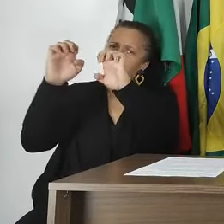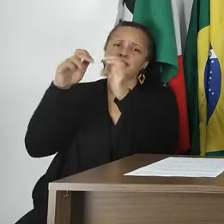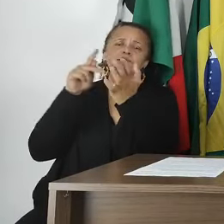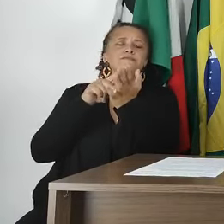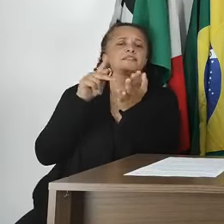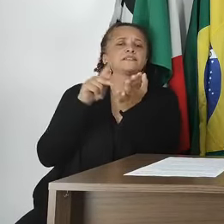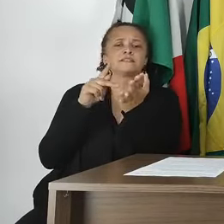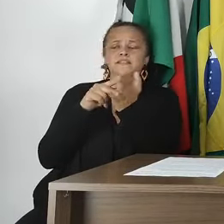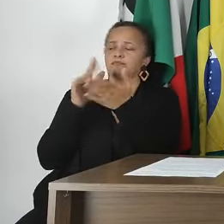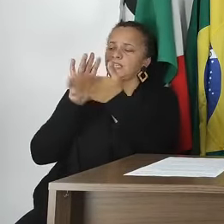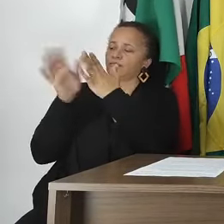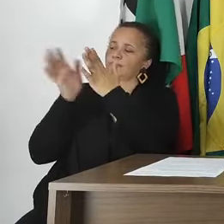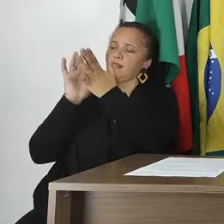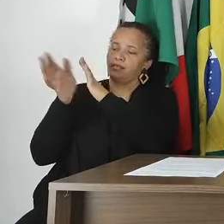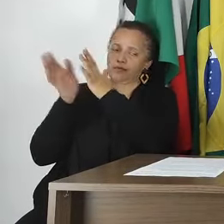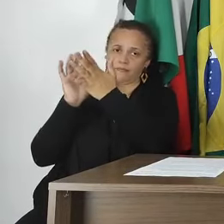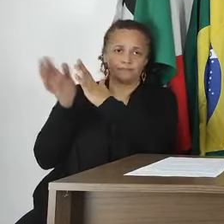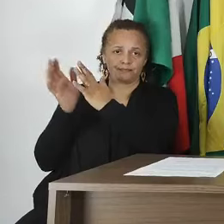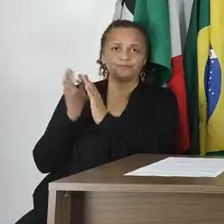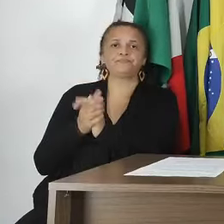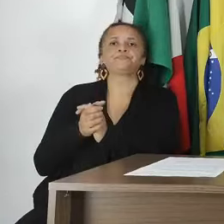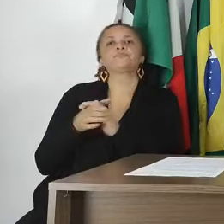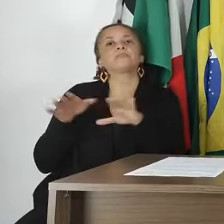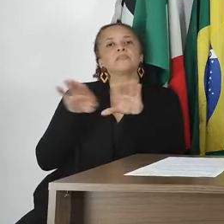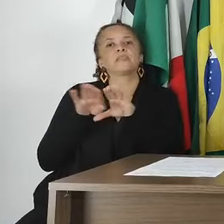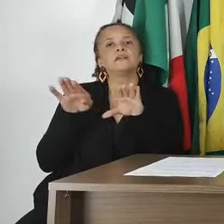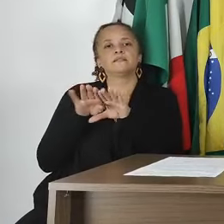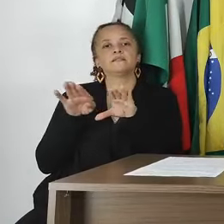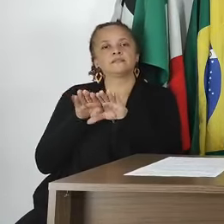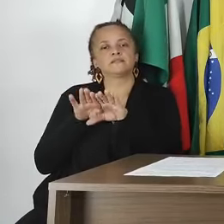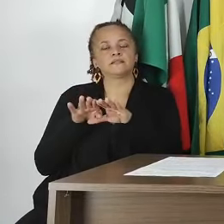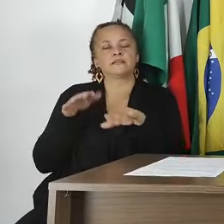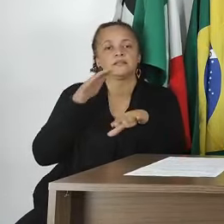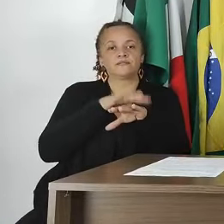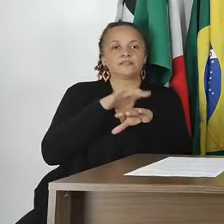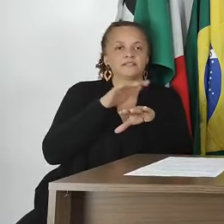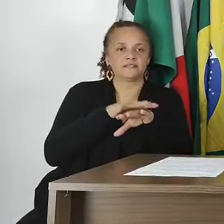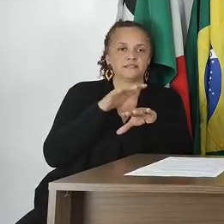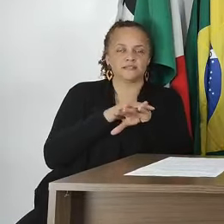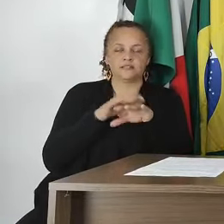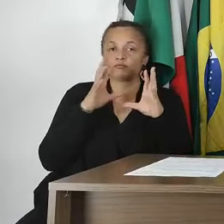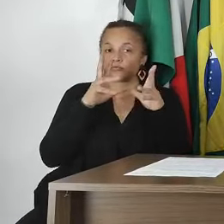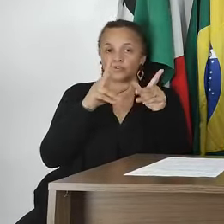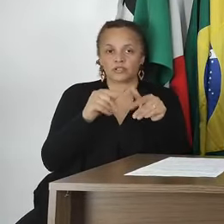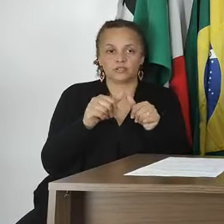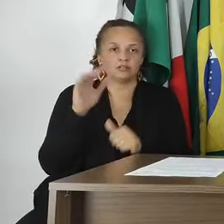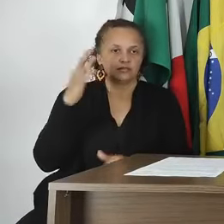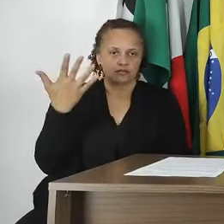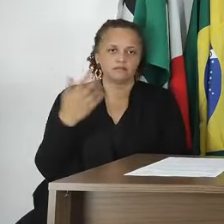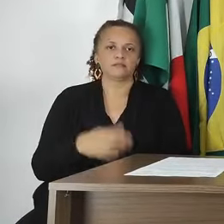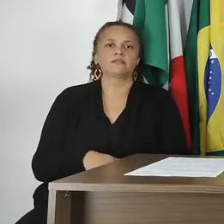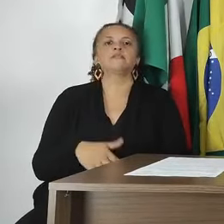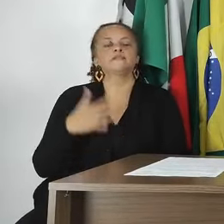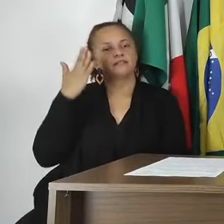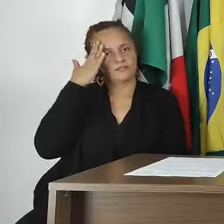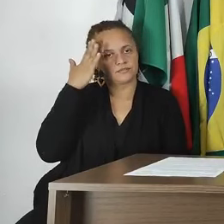o ID, e fazendo com que as obras sociais funcionem, você pode ter